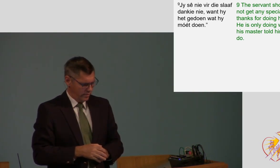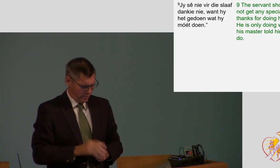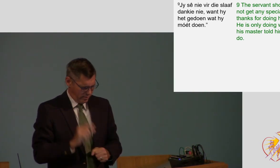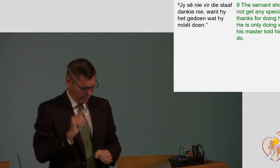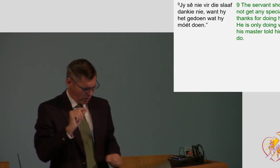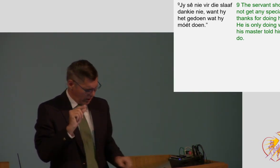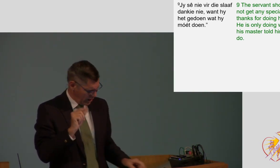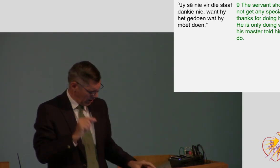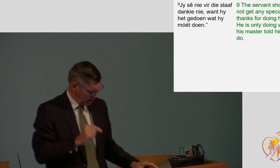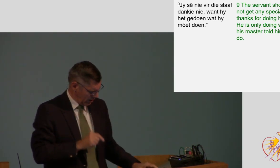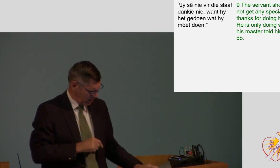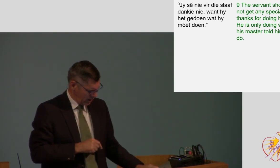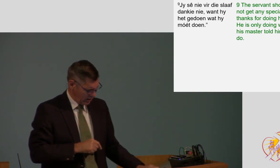Nog interessant.